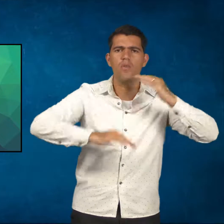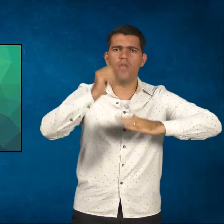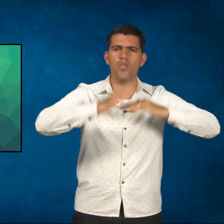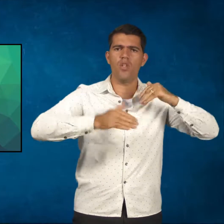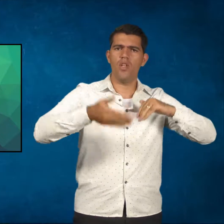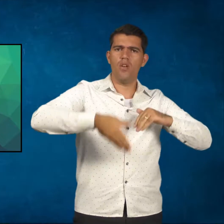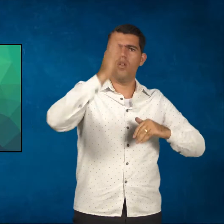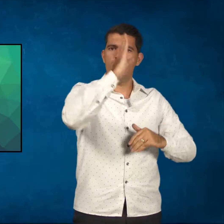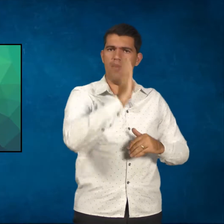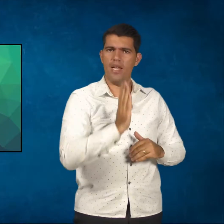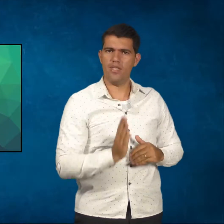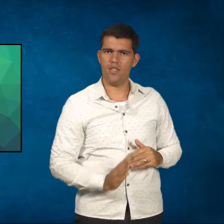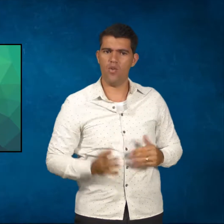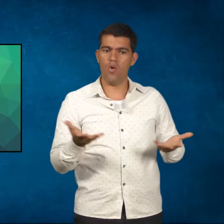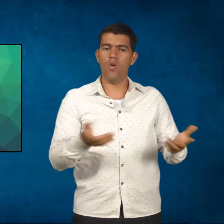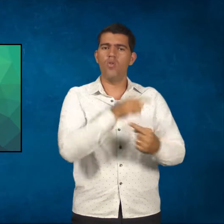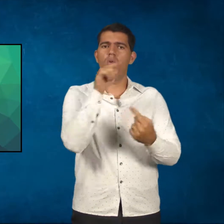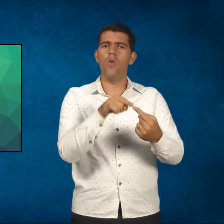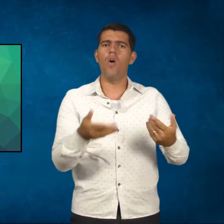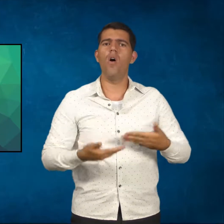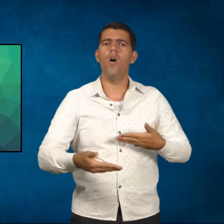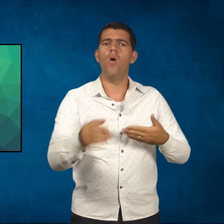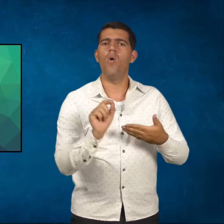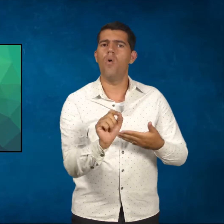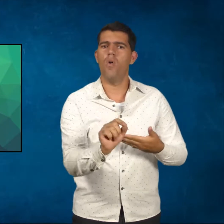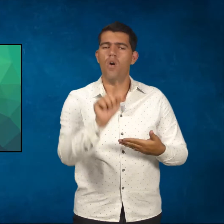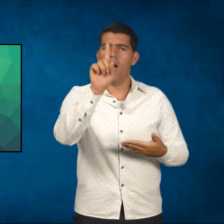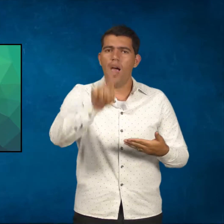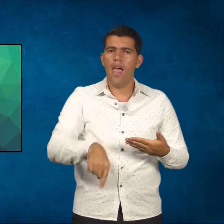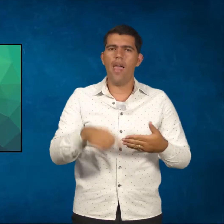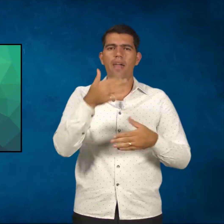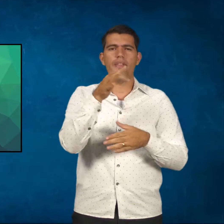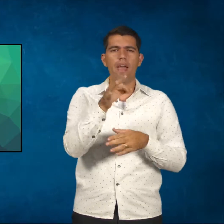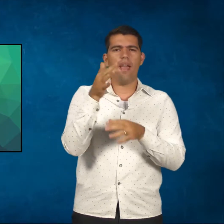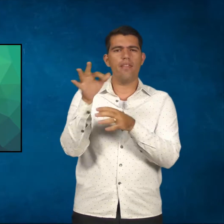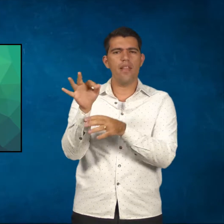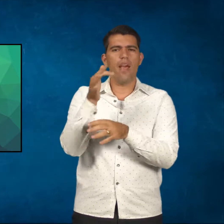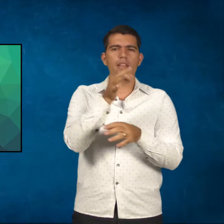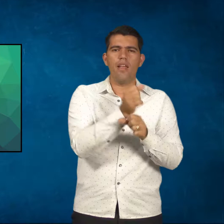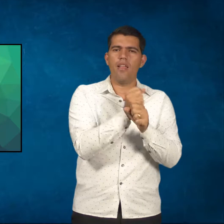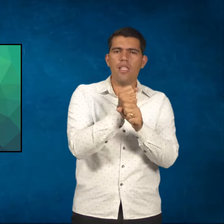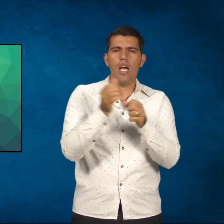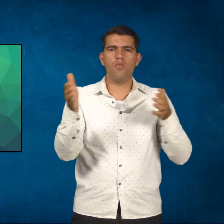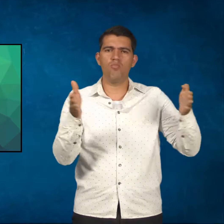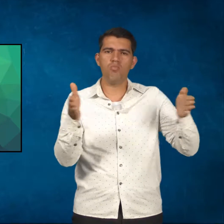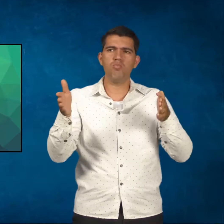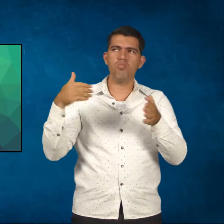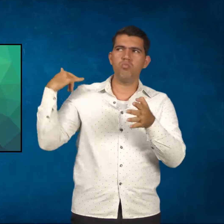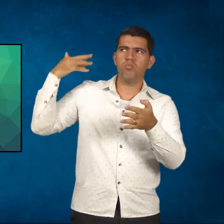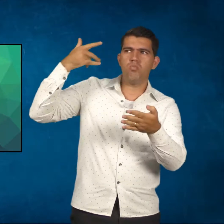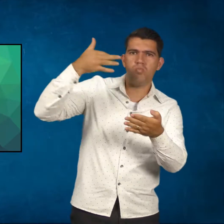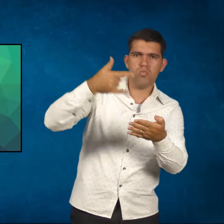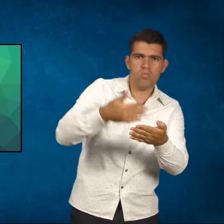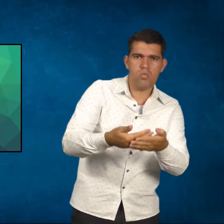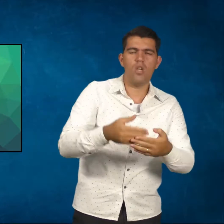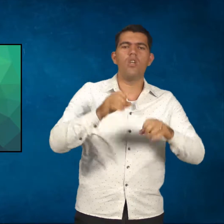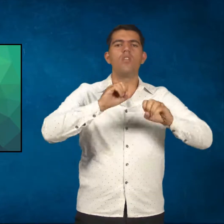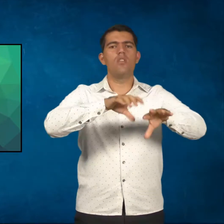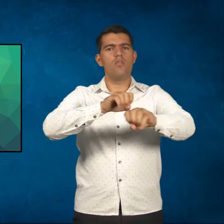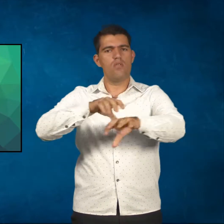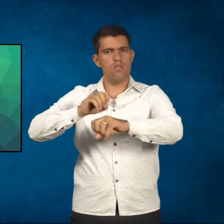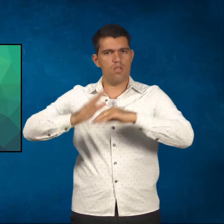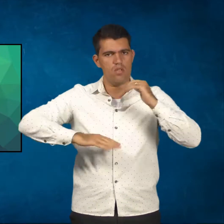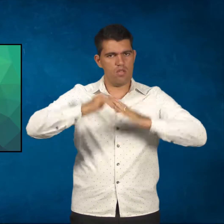Brasil, nossa meta nessa semana é abordar as últimas décadas da história da educação técnica e